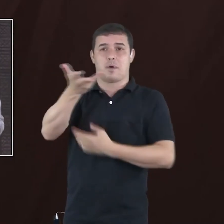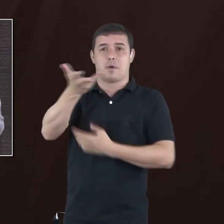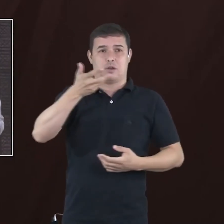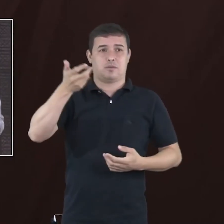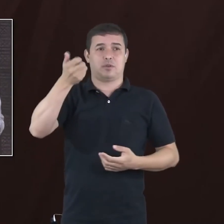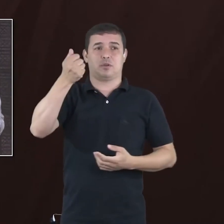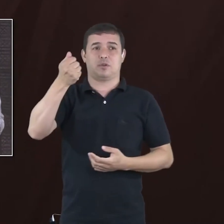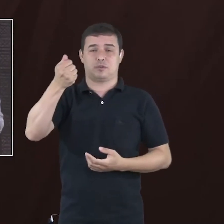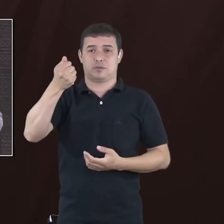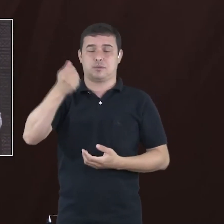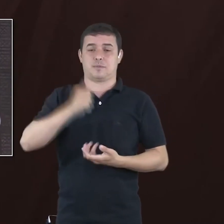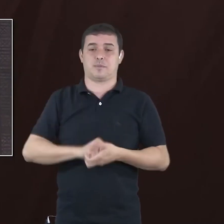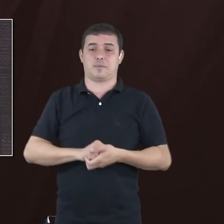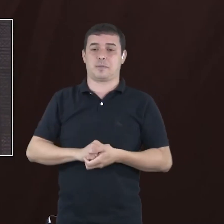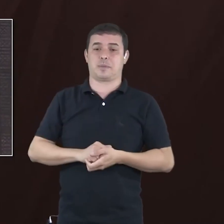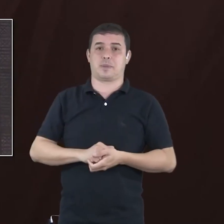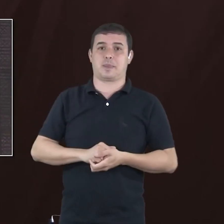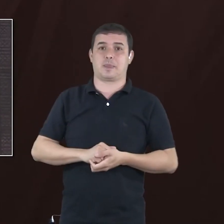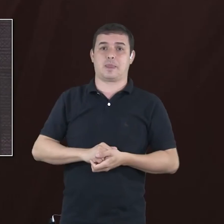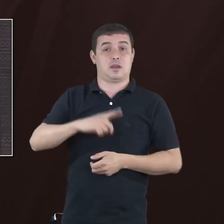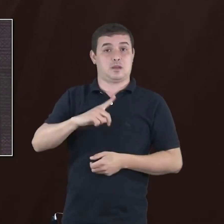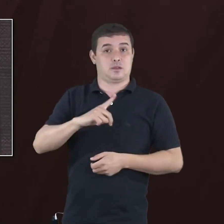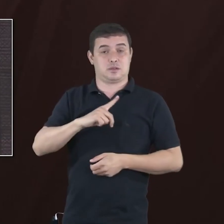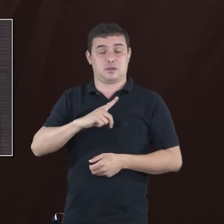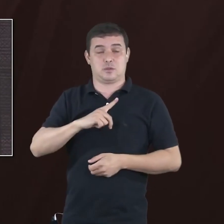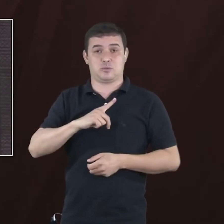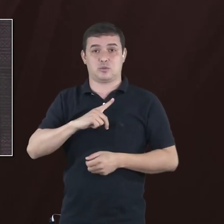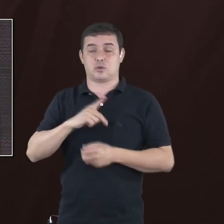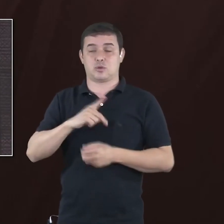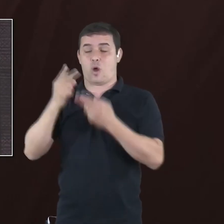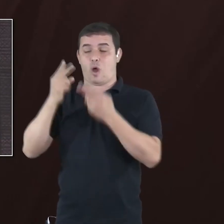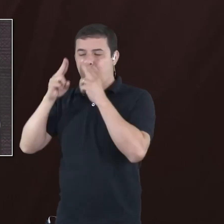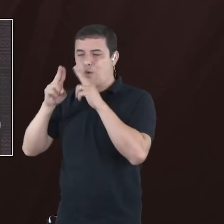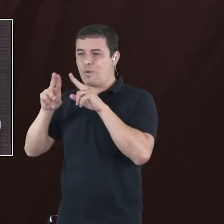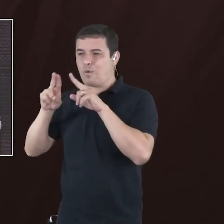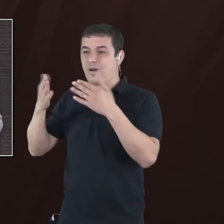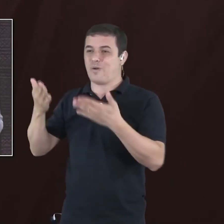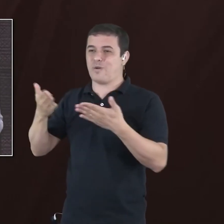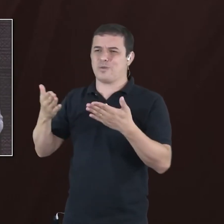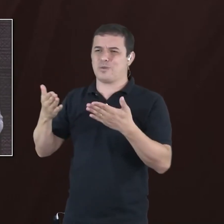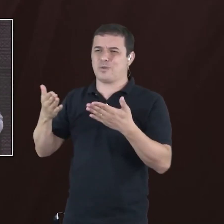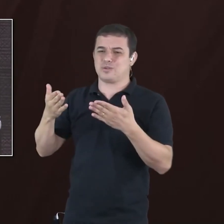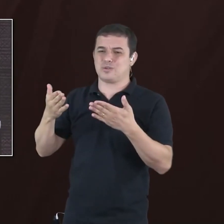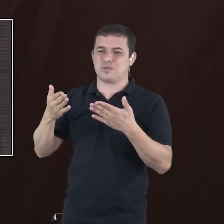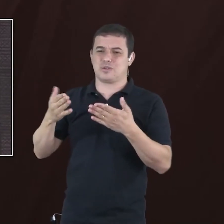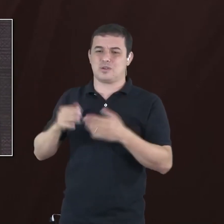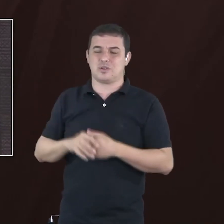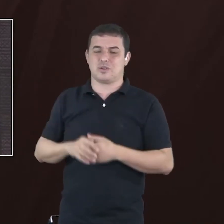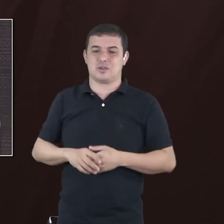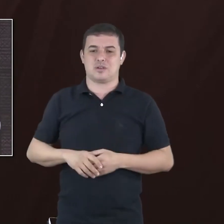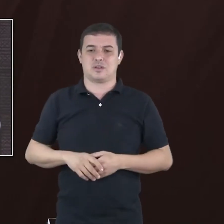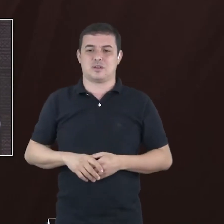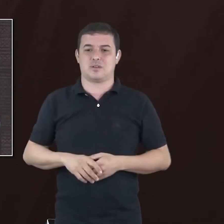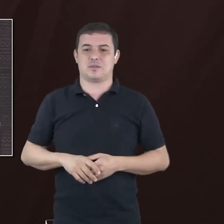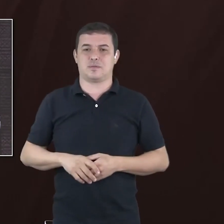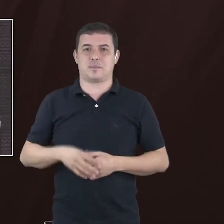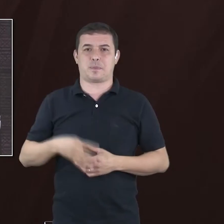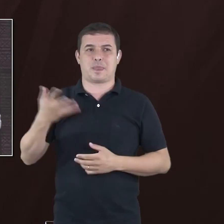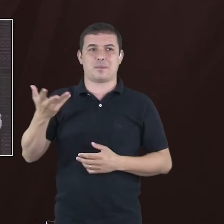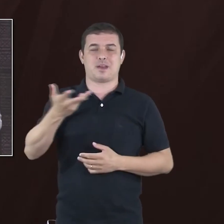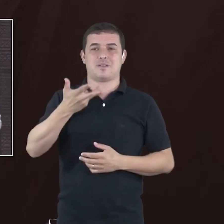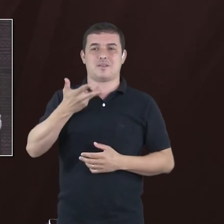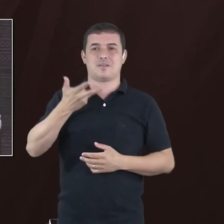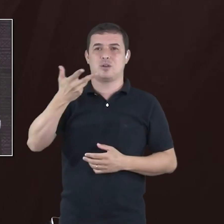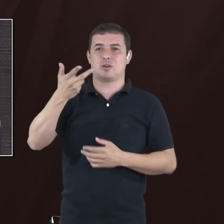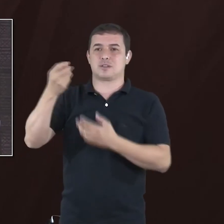Deus, temos a honra de desfrutar através da palavra profética e praticar